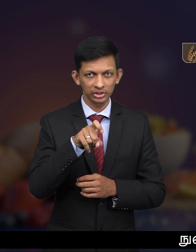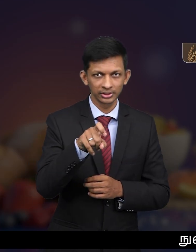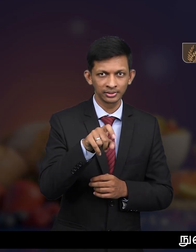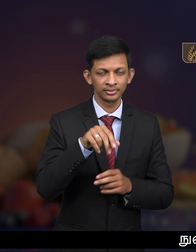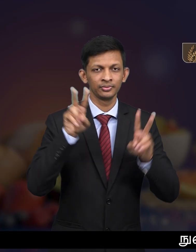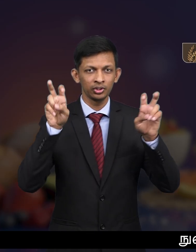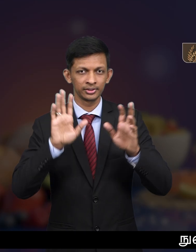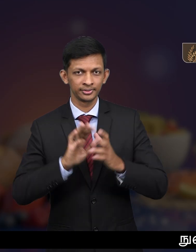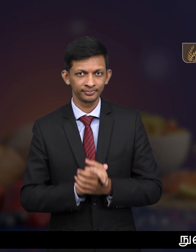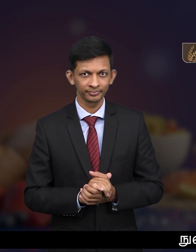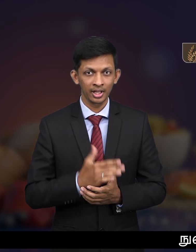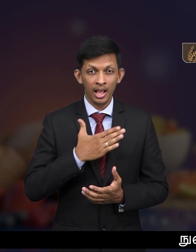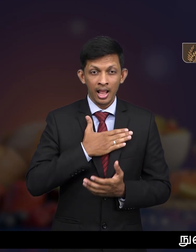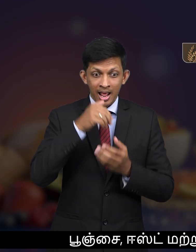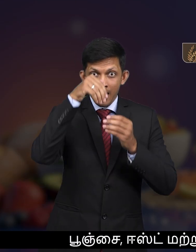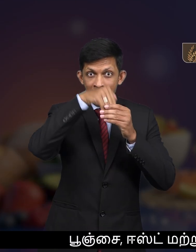நுண்ணுயிரிகள்